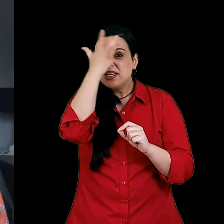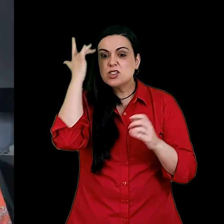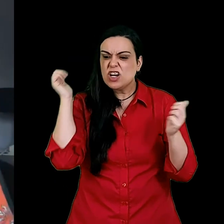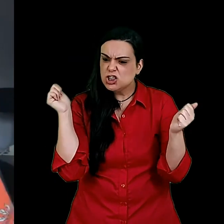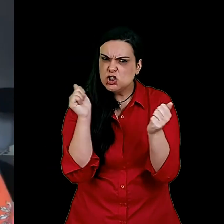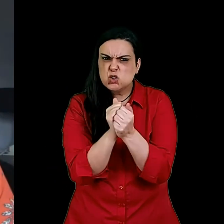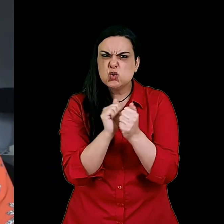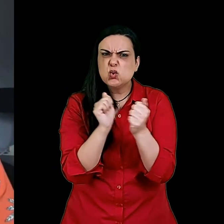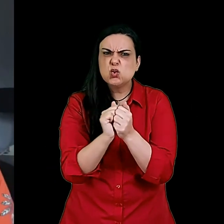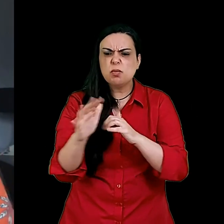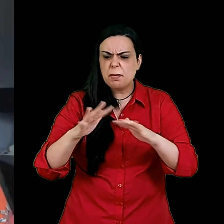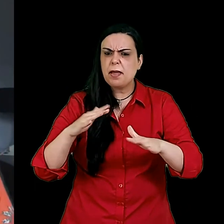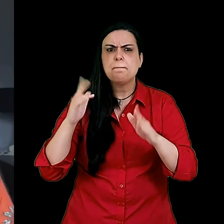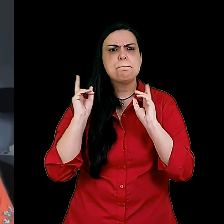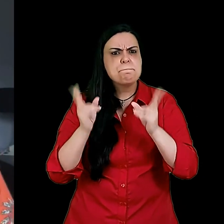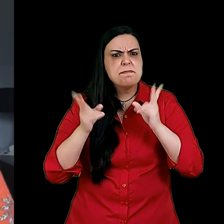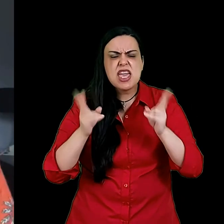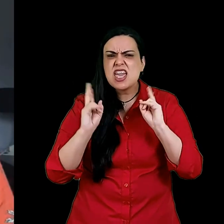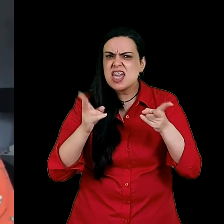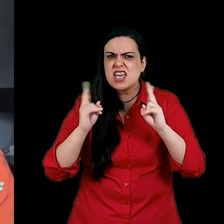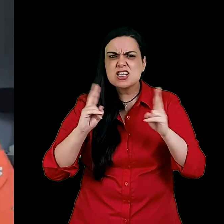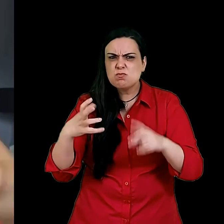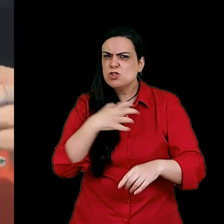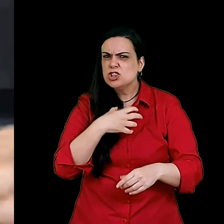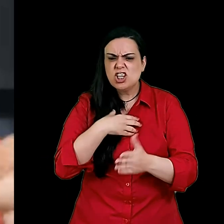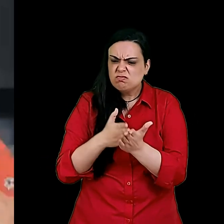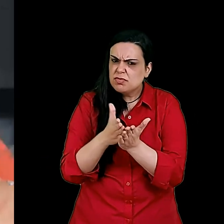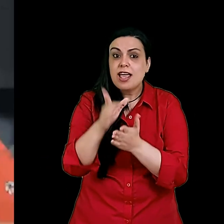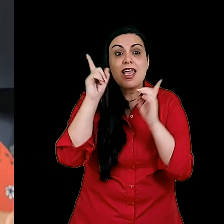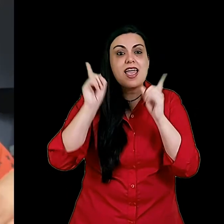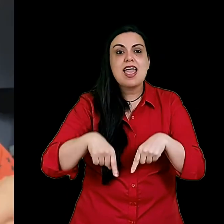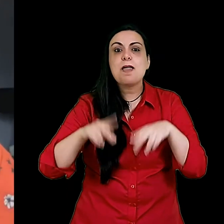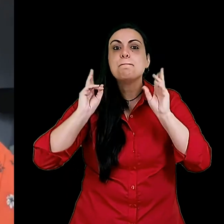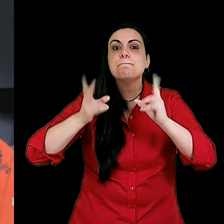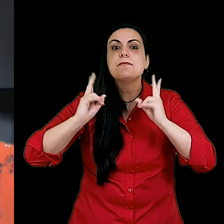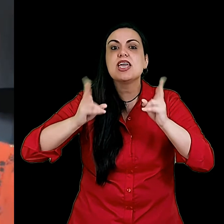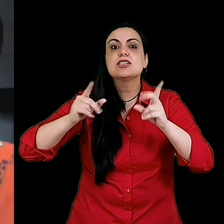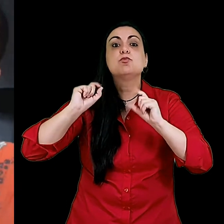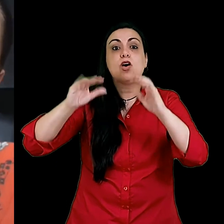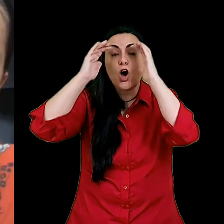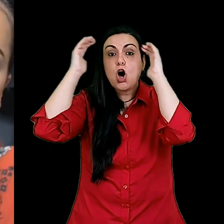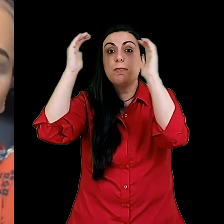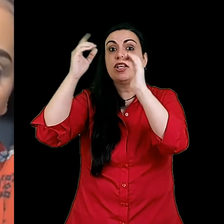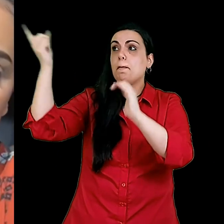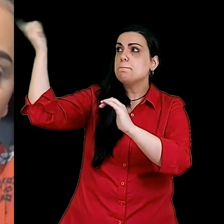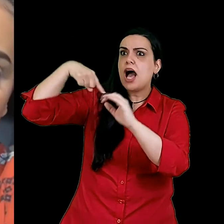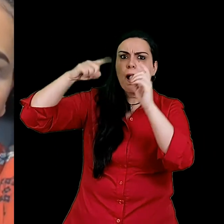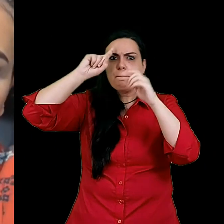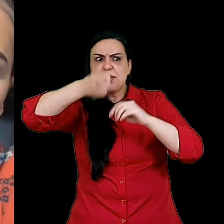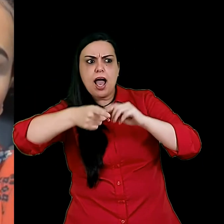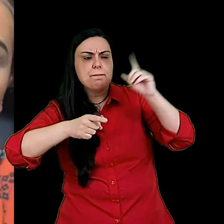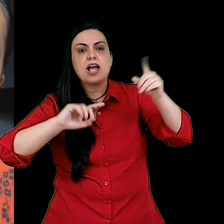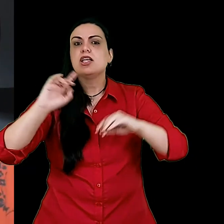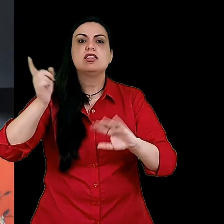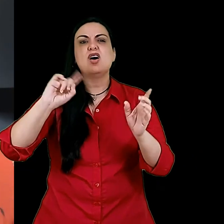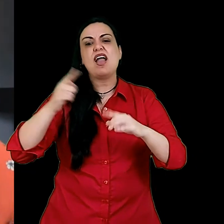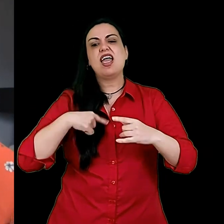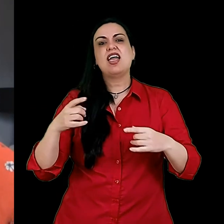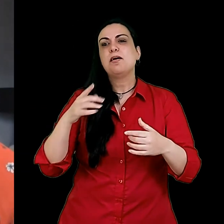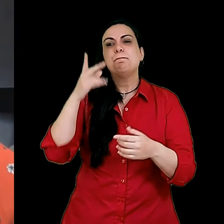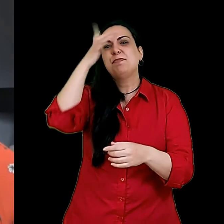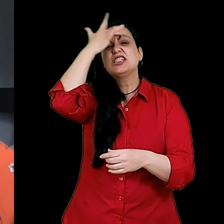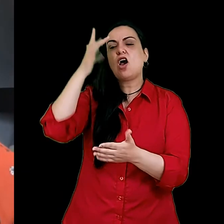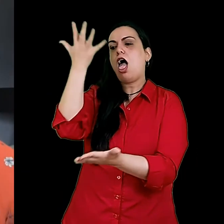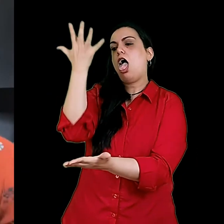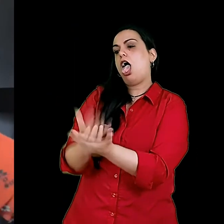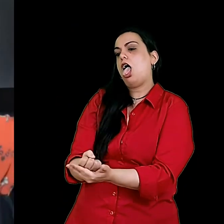ser um exemplo, que estão conosco no movimento e vão ter a mesma desenvoltura, são as que estão debaixo da palavra do mesmo comando da